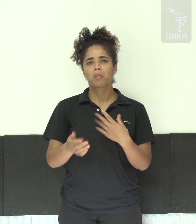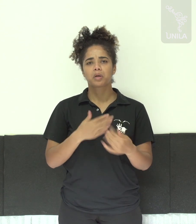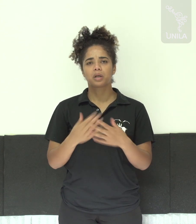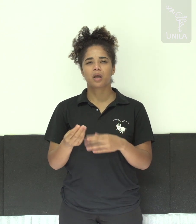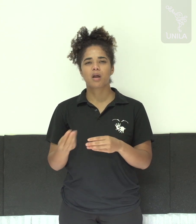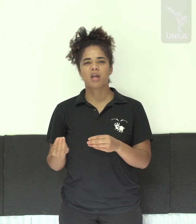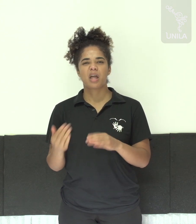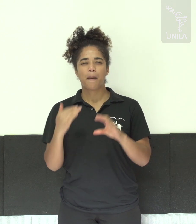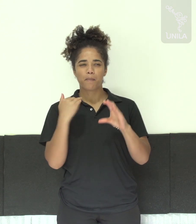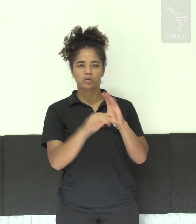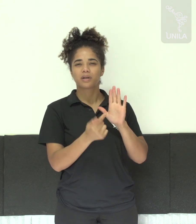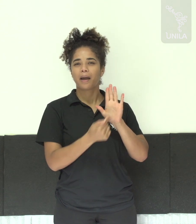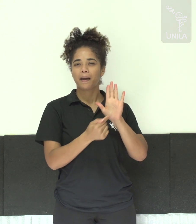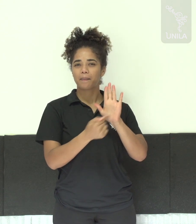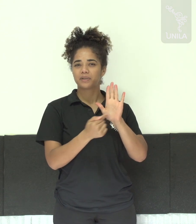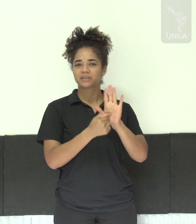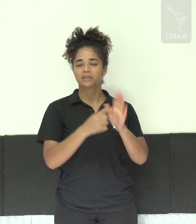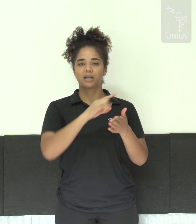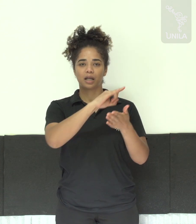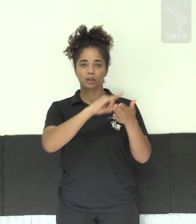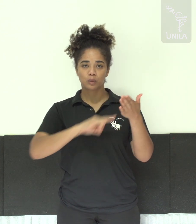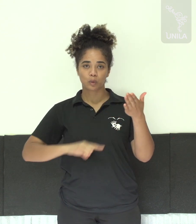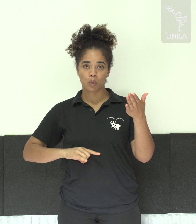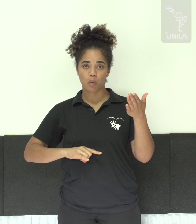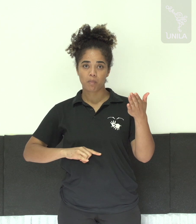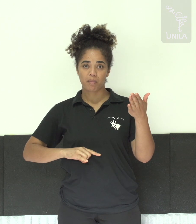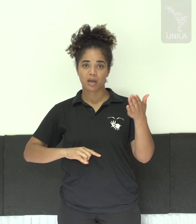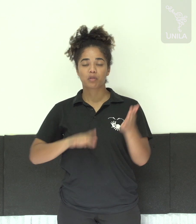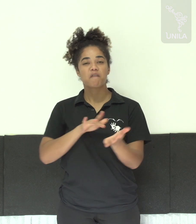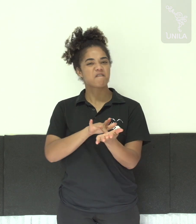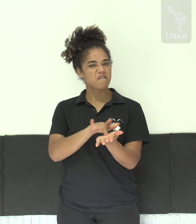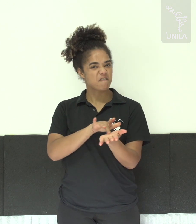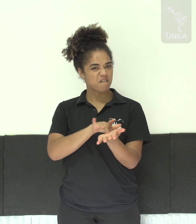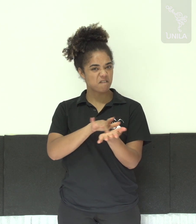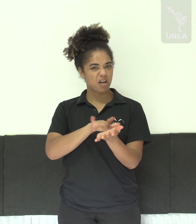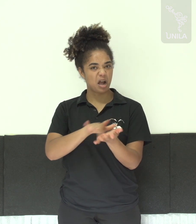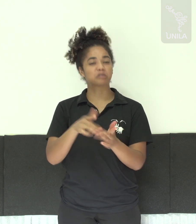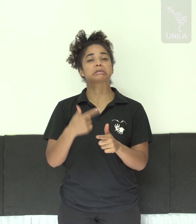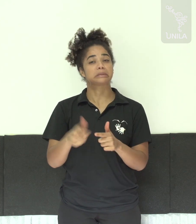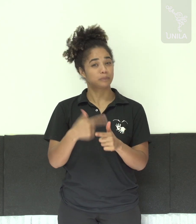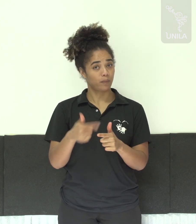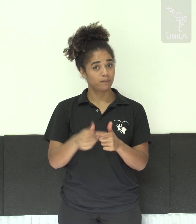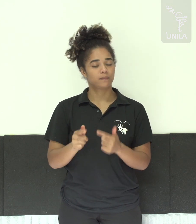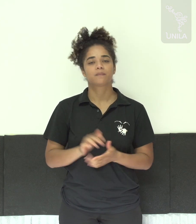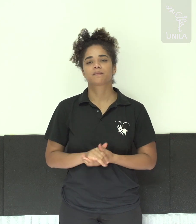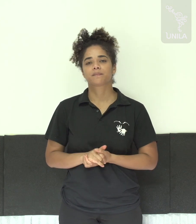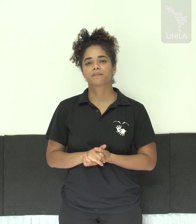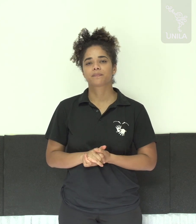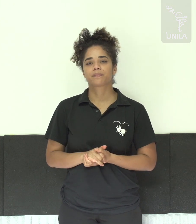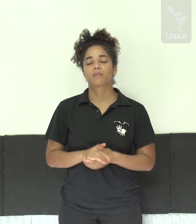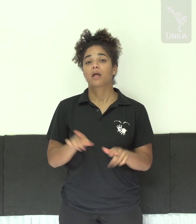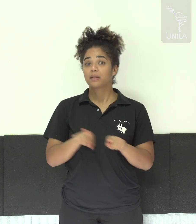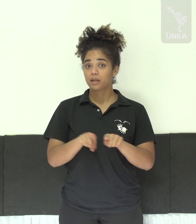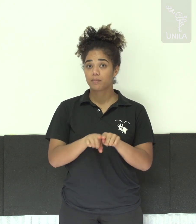a apresentação de documentação comprobatórias falsas ou irregulares, bem como tiver